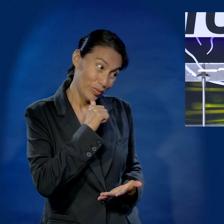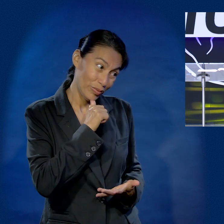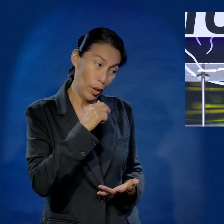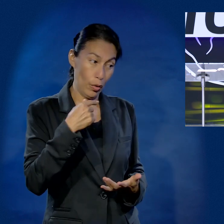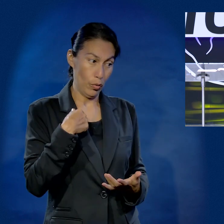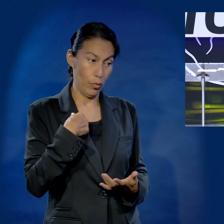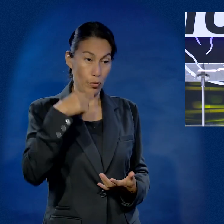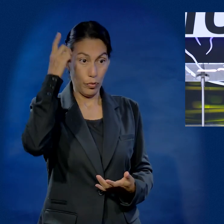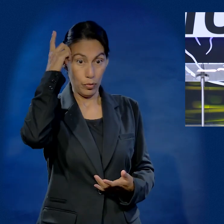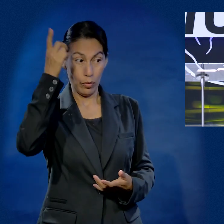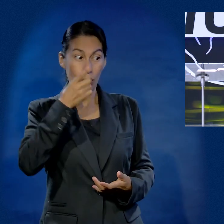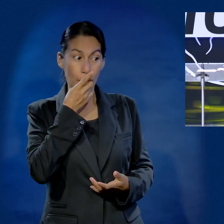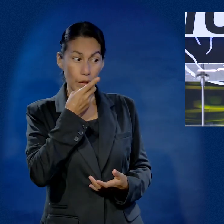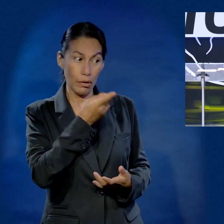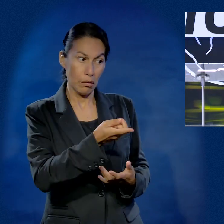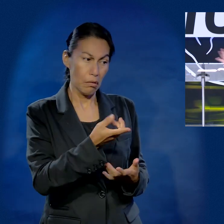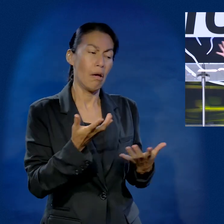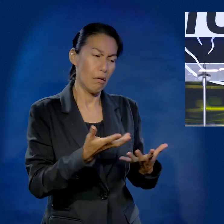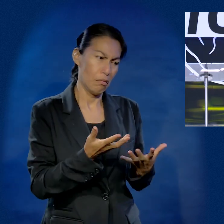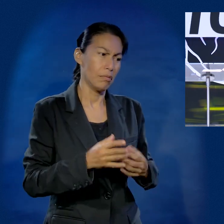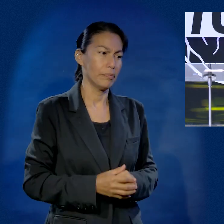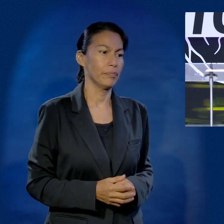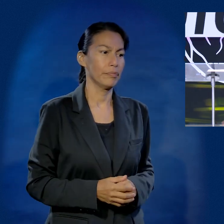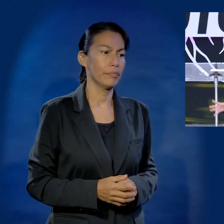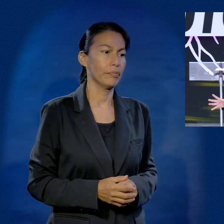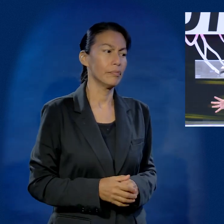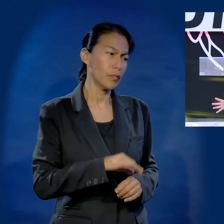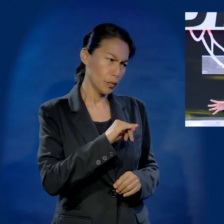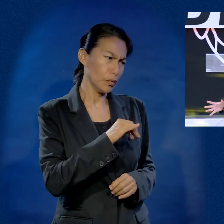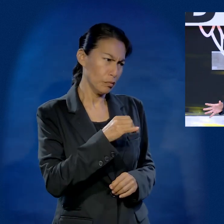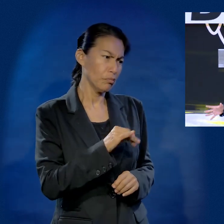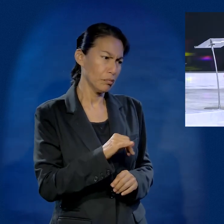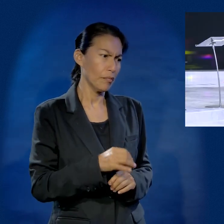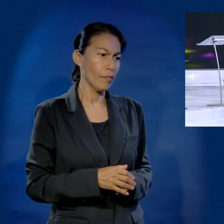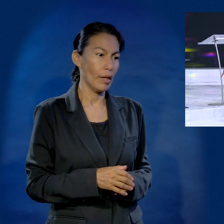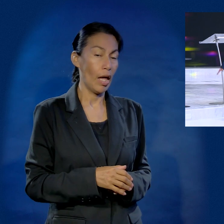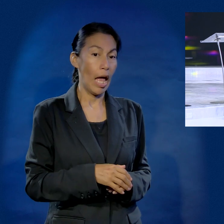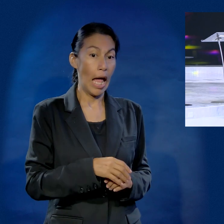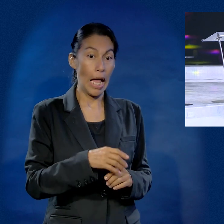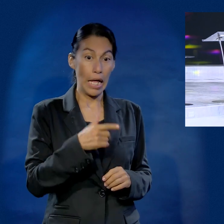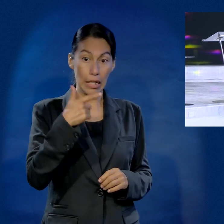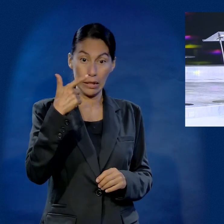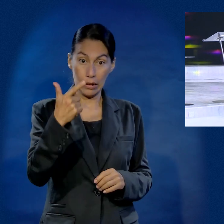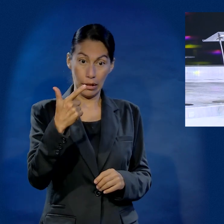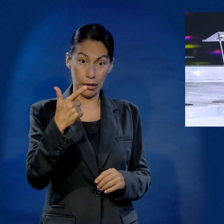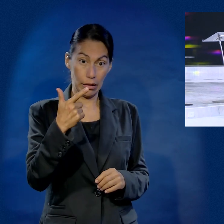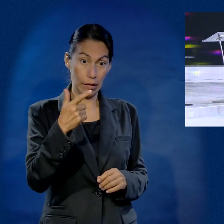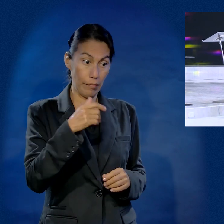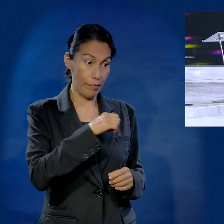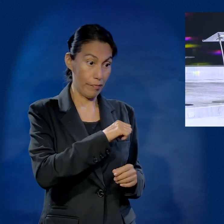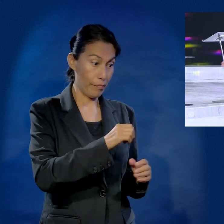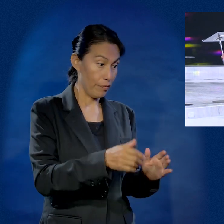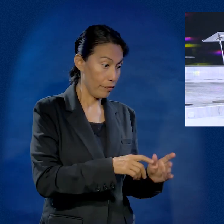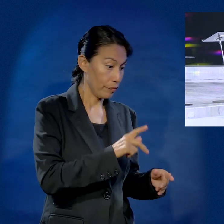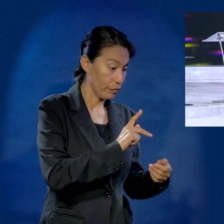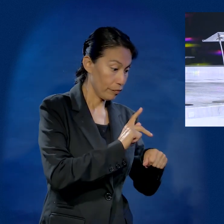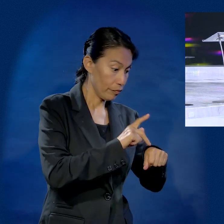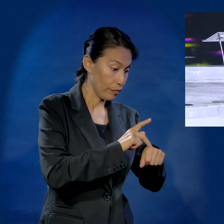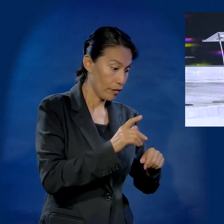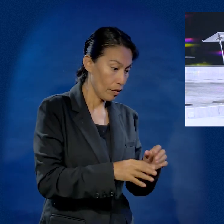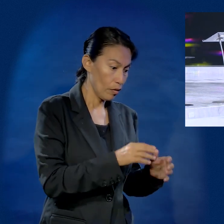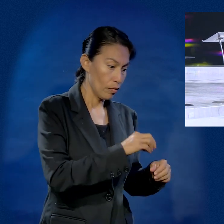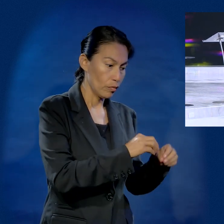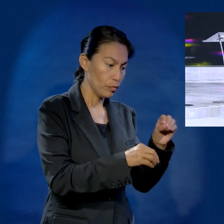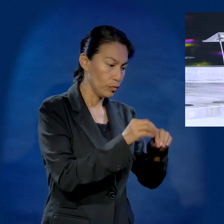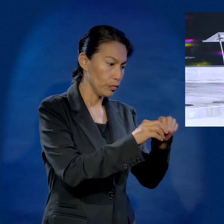solamente puedo decir lo que Dios me diga. Pero vamos a intentarlo. Por favor, consígueme y hazme 7 altares. Y me pones un becerro